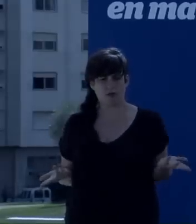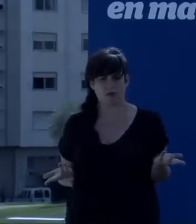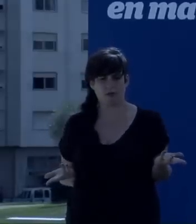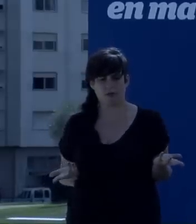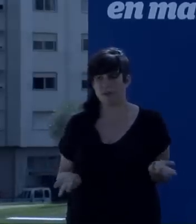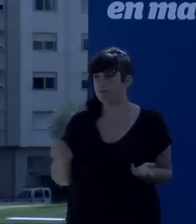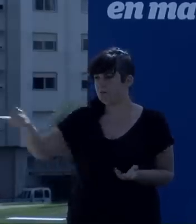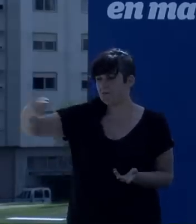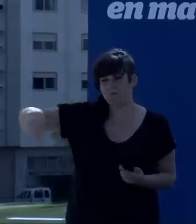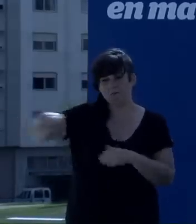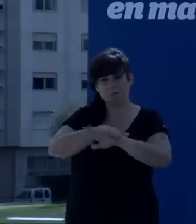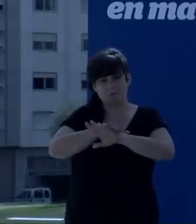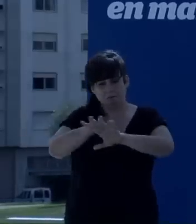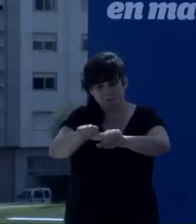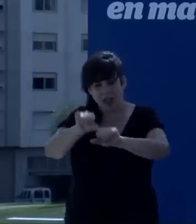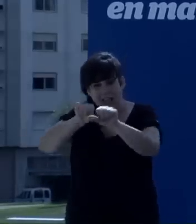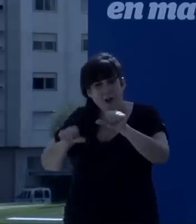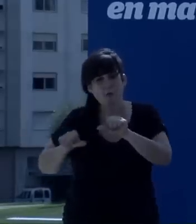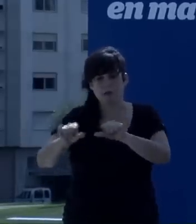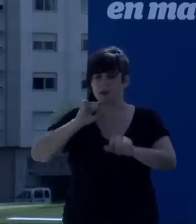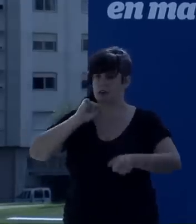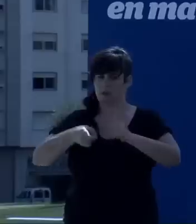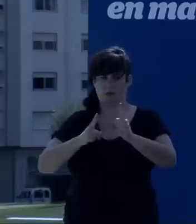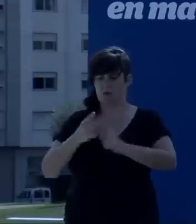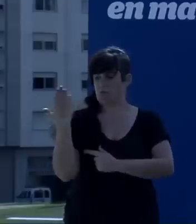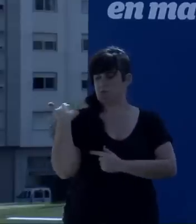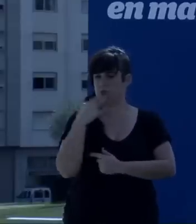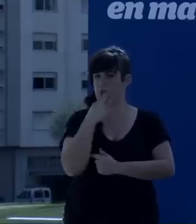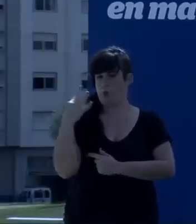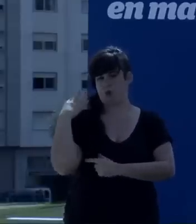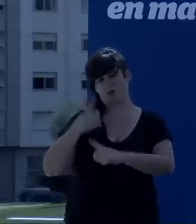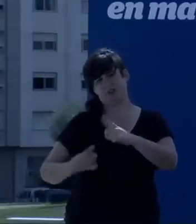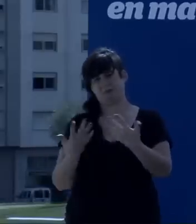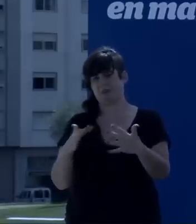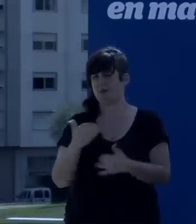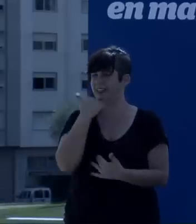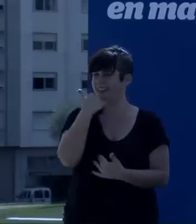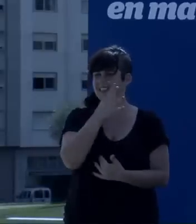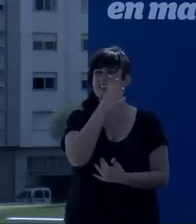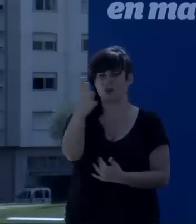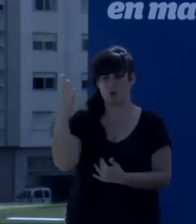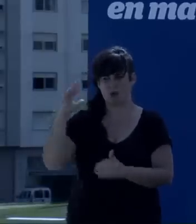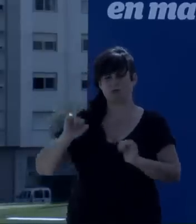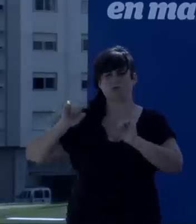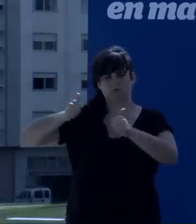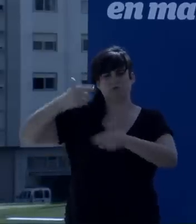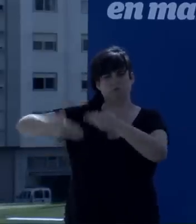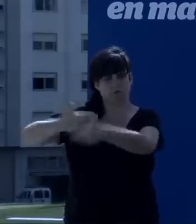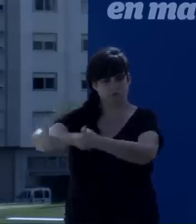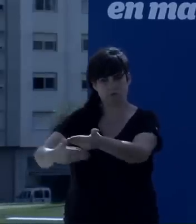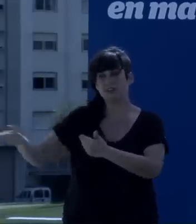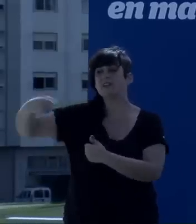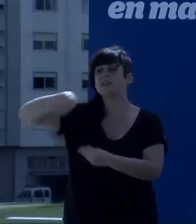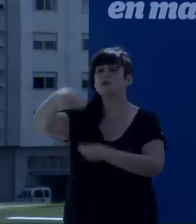que chegaron ao poder hai 4 anos e medio, vai para 5. exerceron utilizando unha